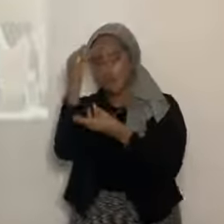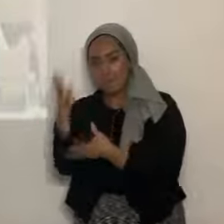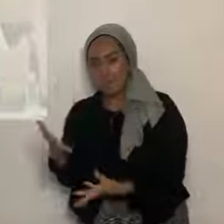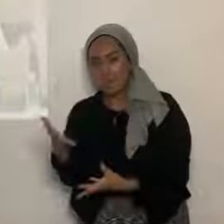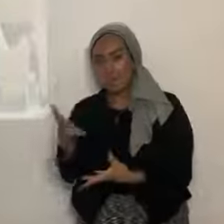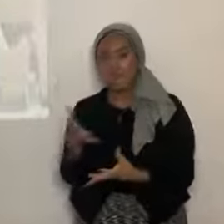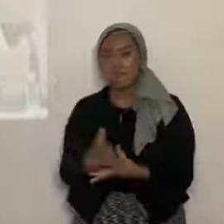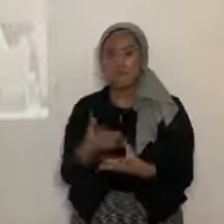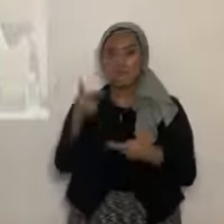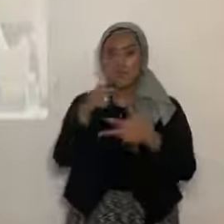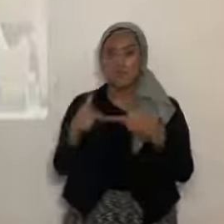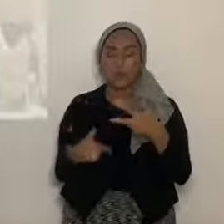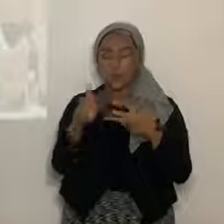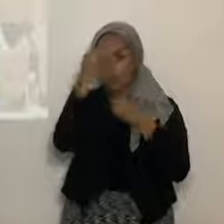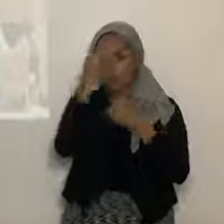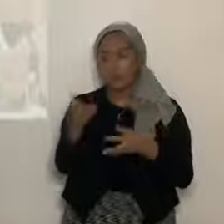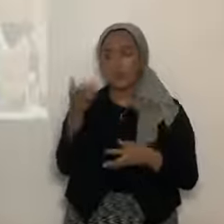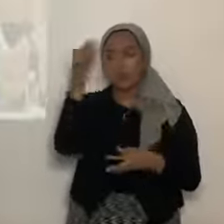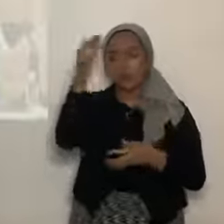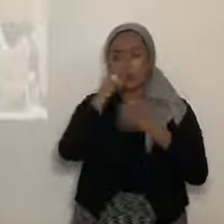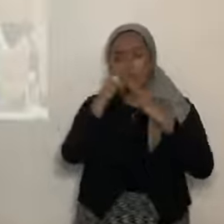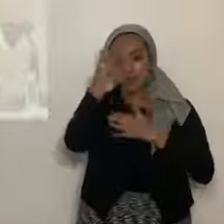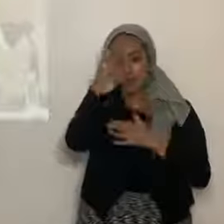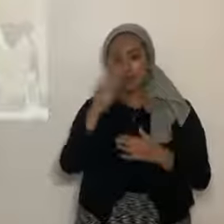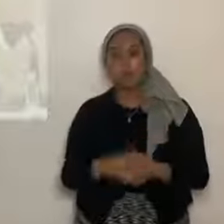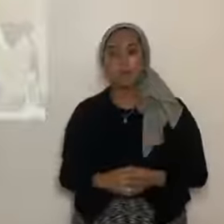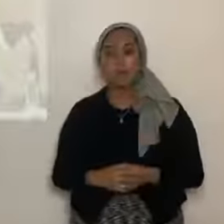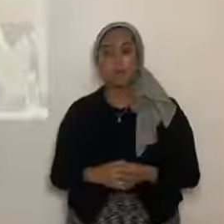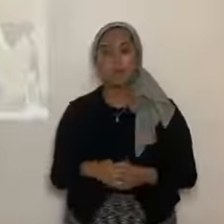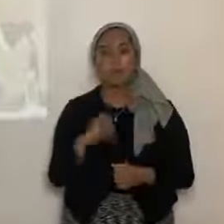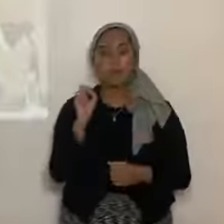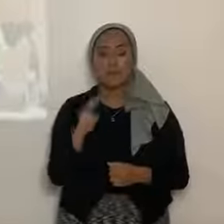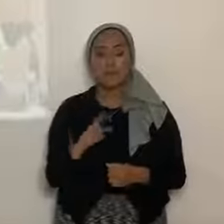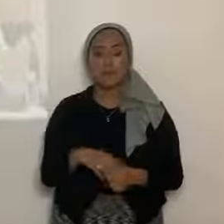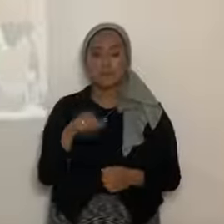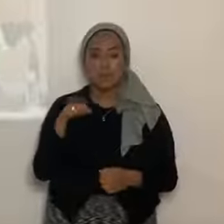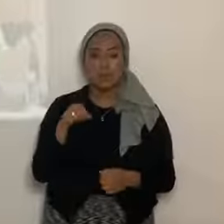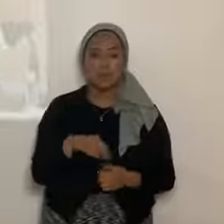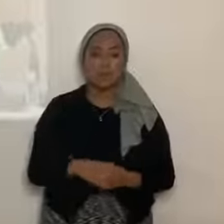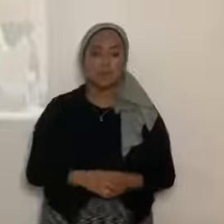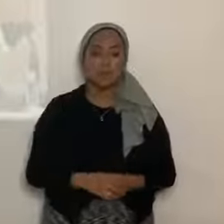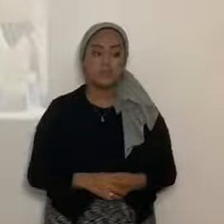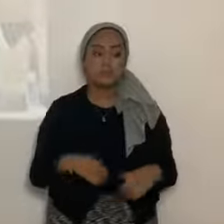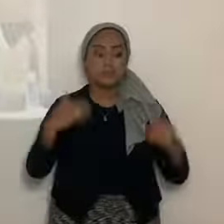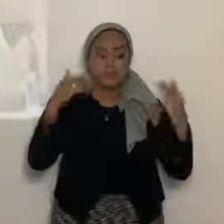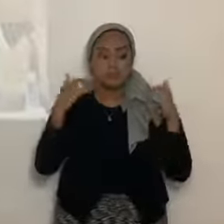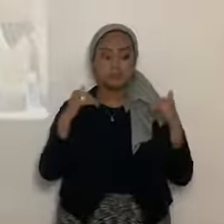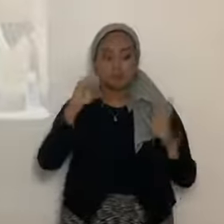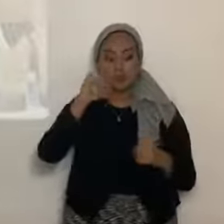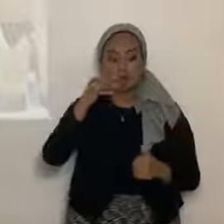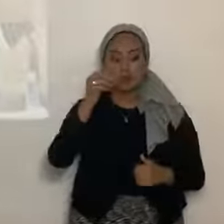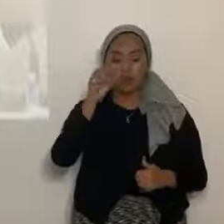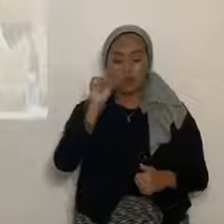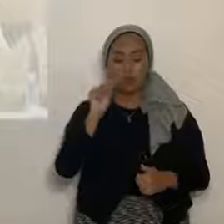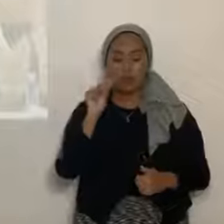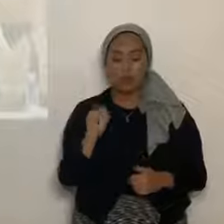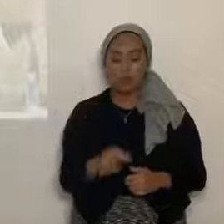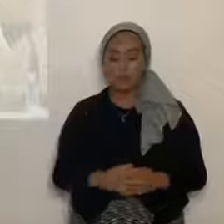obedecer, obedecer al Eterno. ¿De acuerdo? Sí. Ahora vamos a Juan, por favor. Ahí al